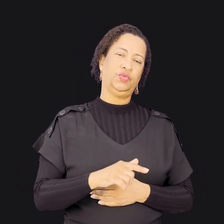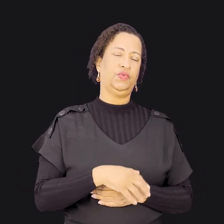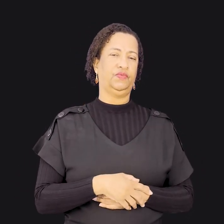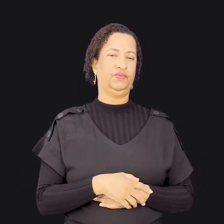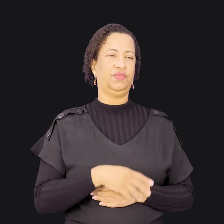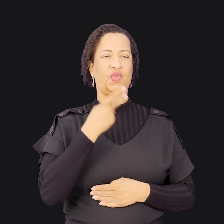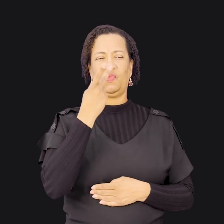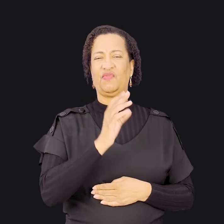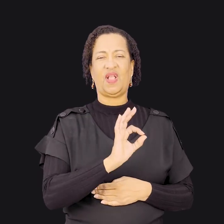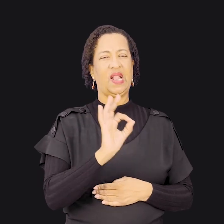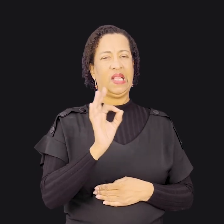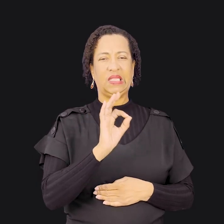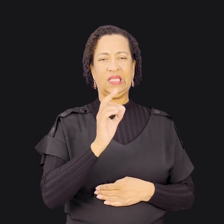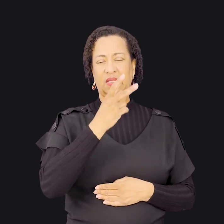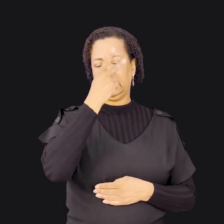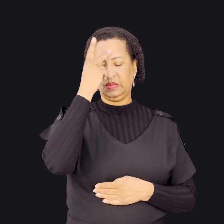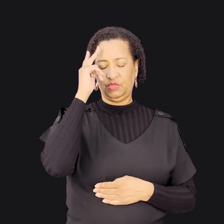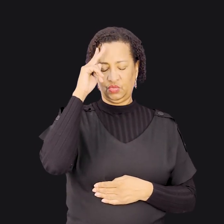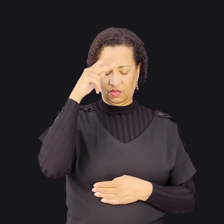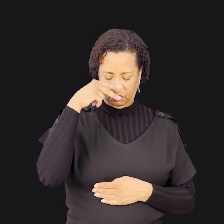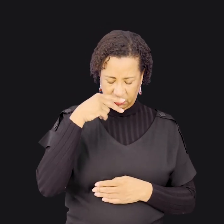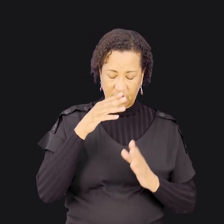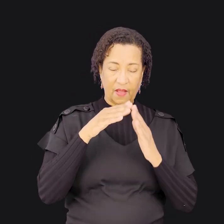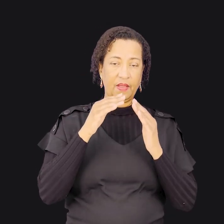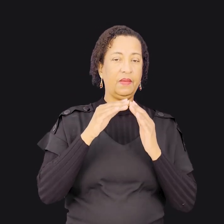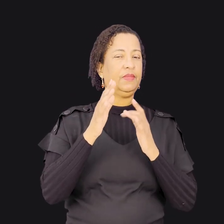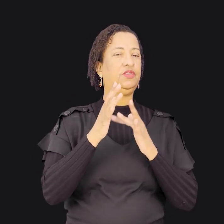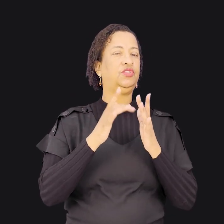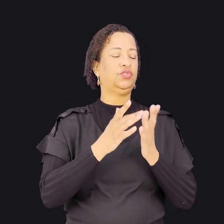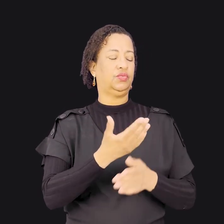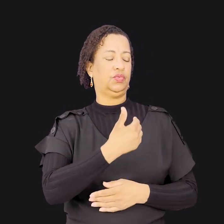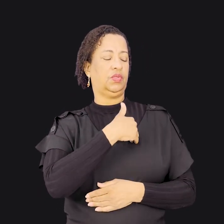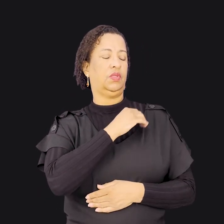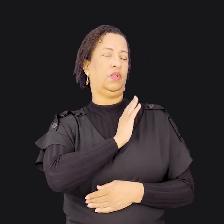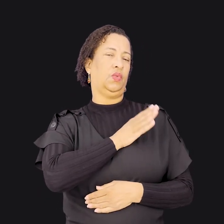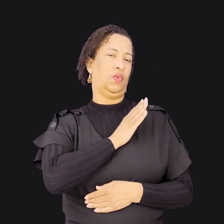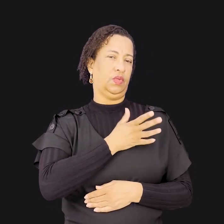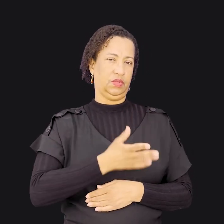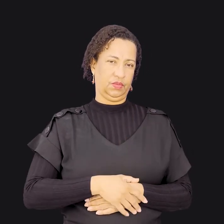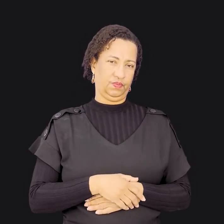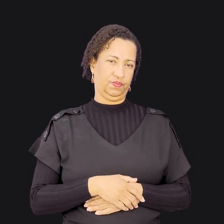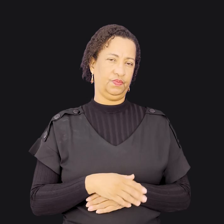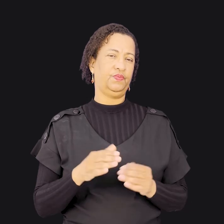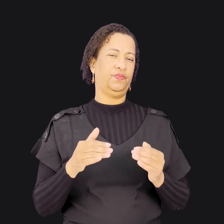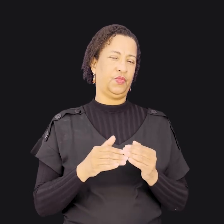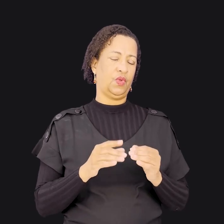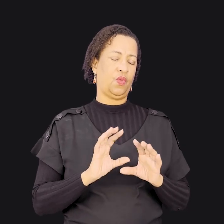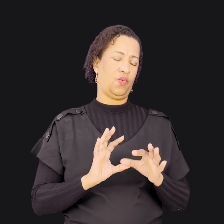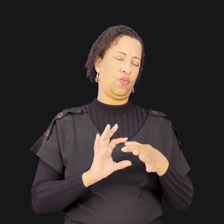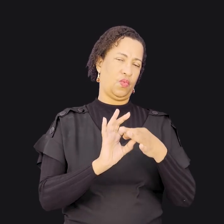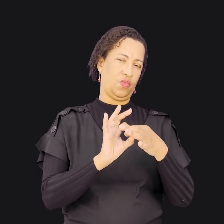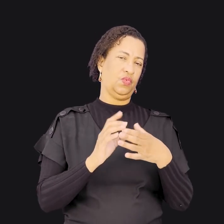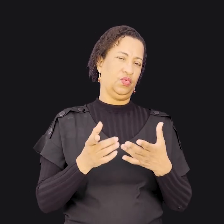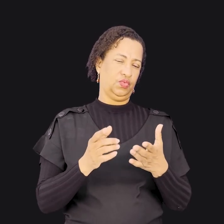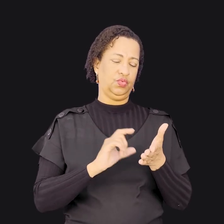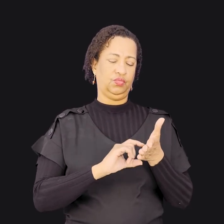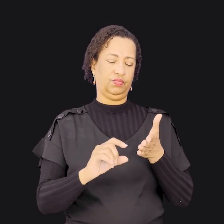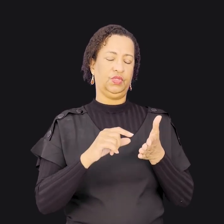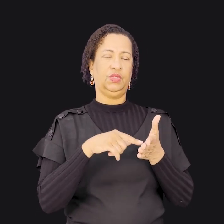Essa passagem não diz nada sobre abaixar a cabeça e pedir que Jesus entre no coração. De acordo com o contexto dessa passagem, a